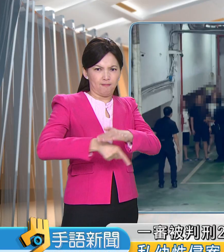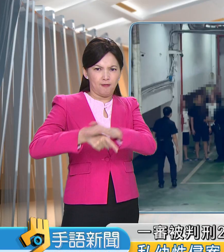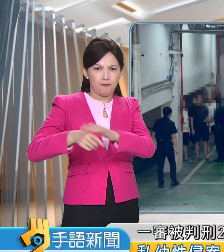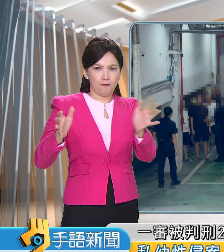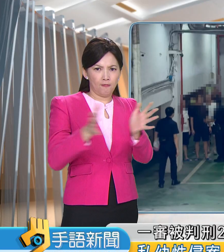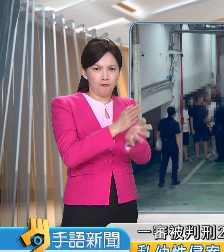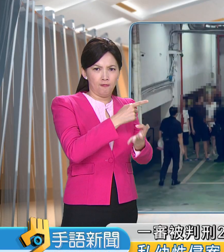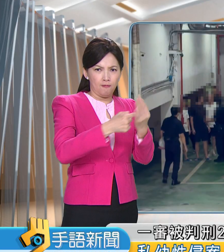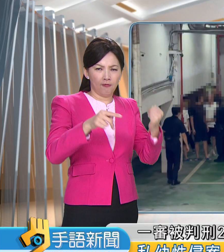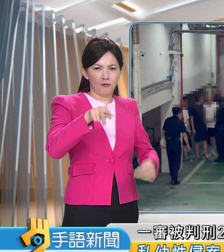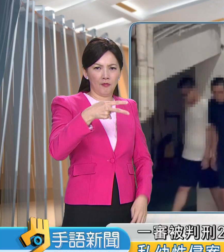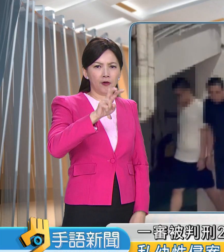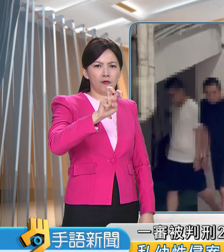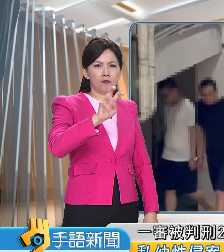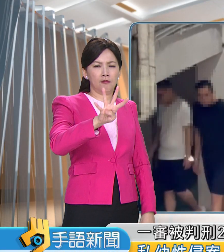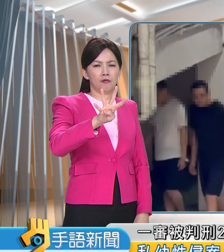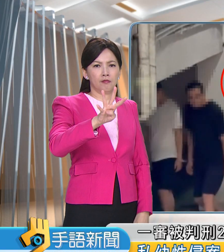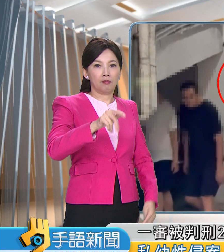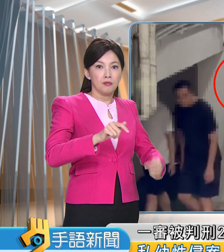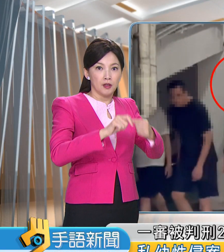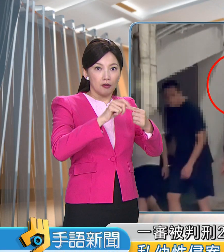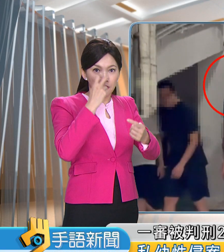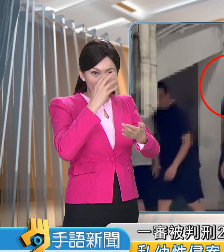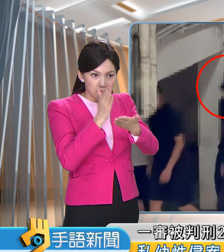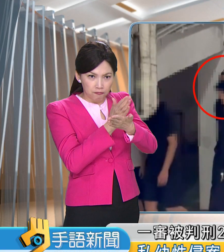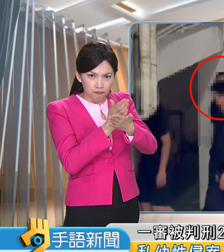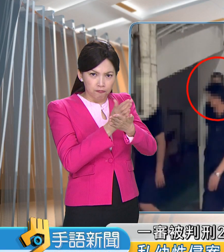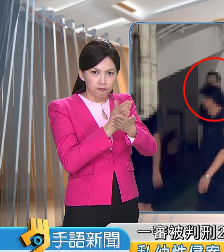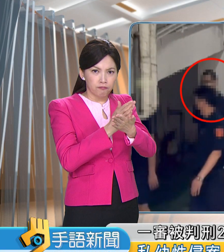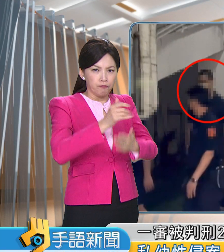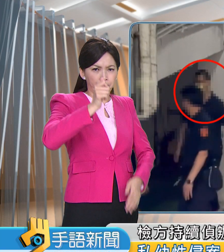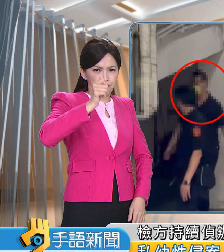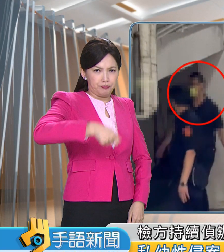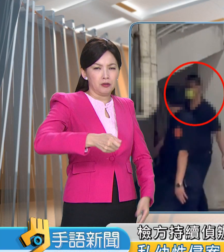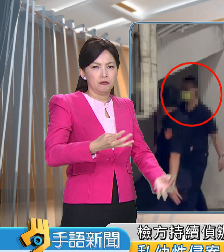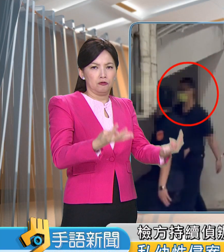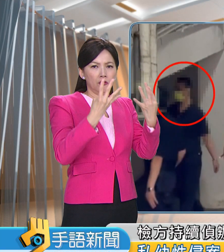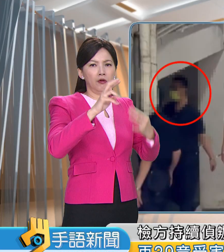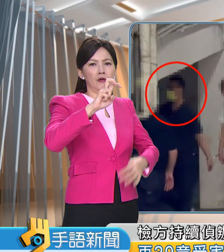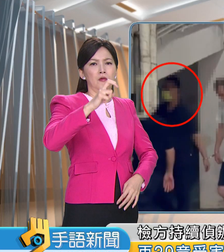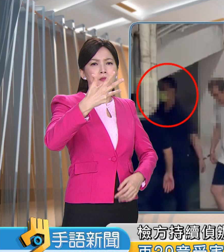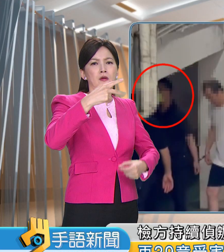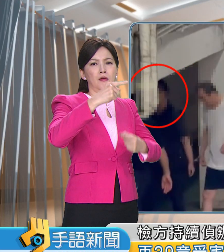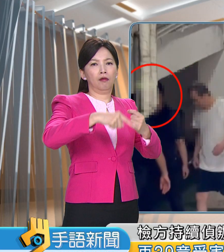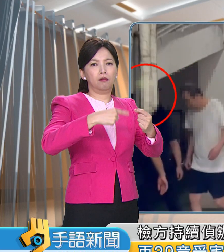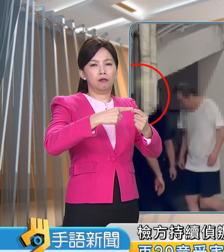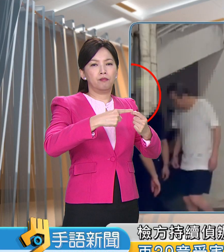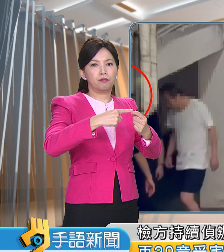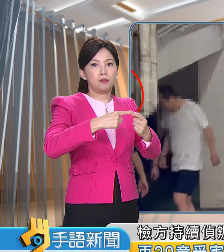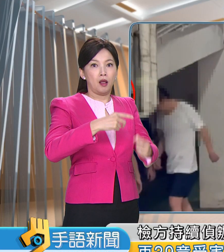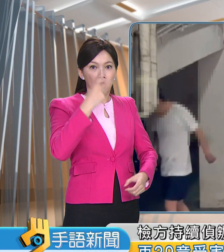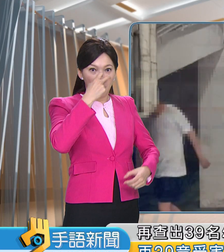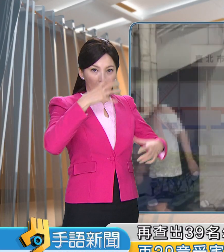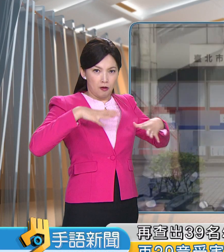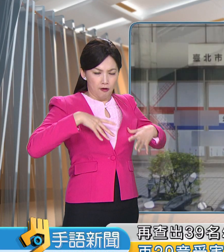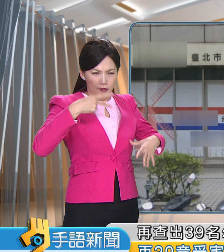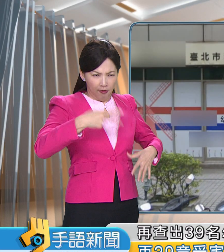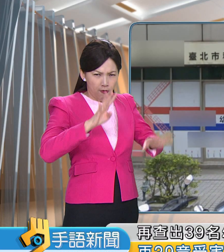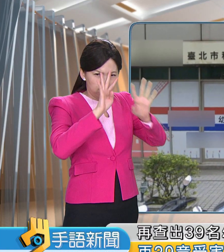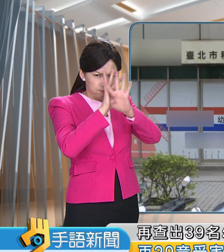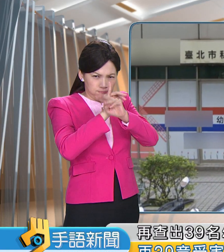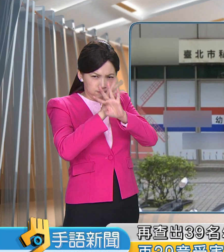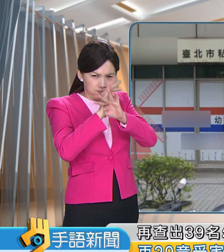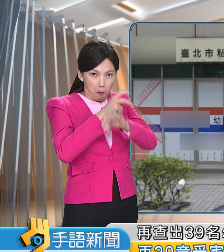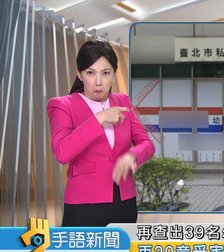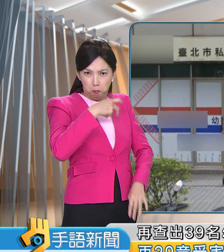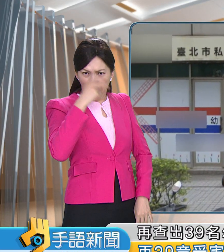一审被判刑28年而检方持续侦办再